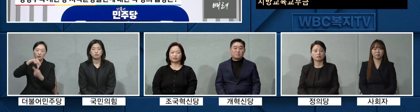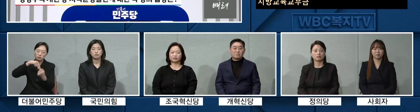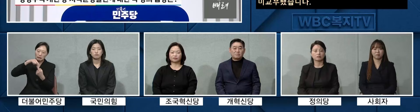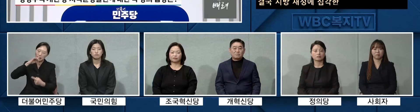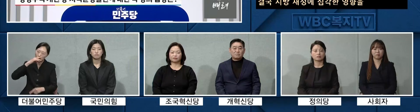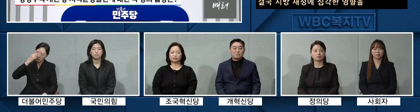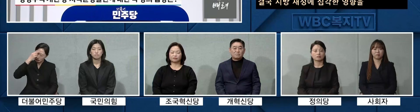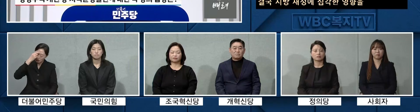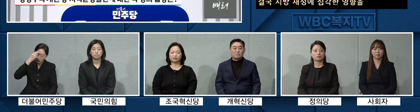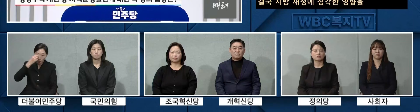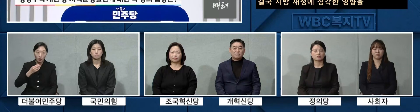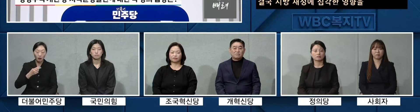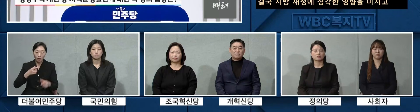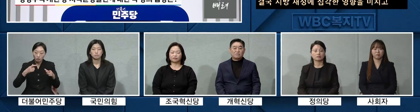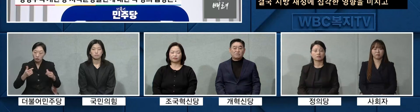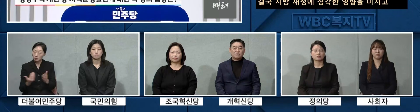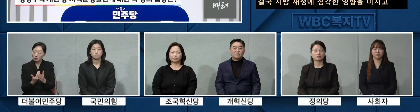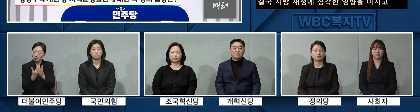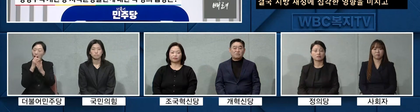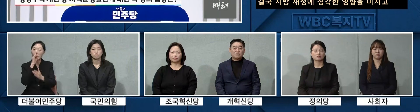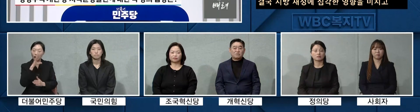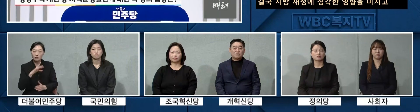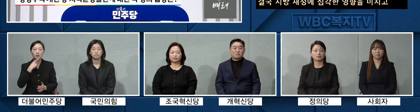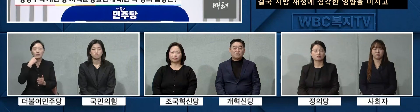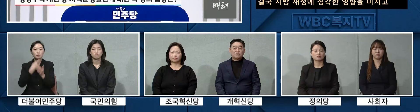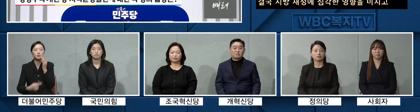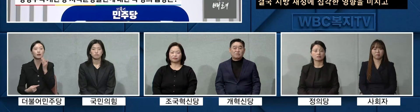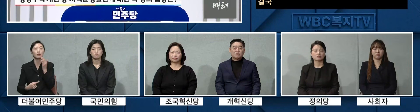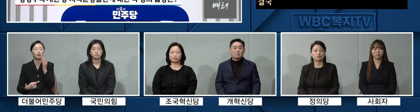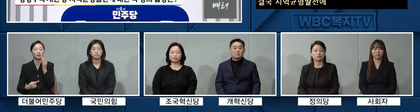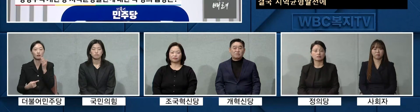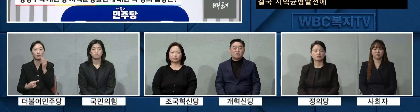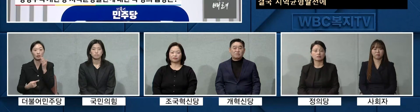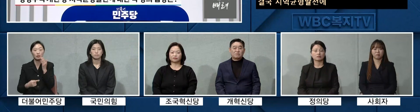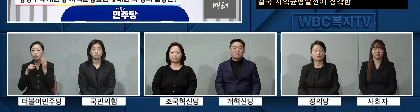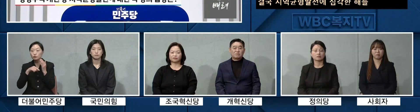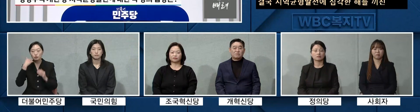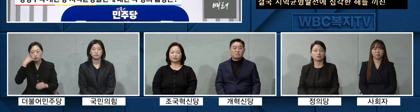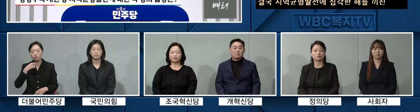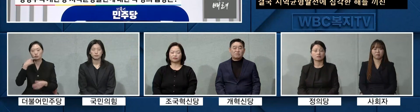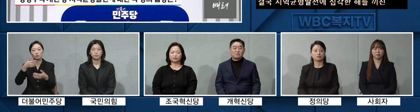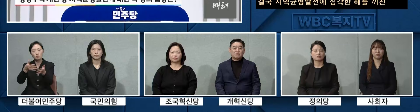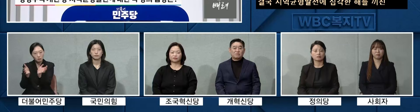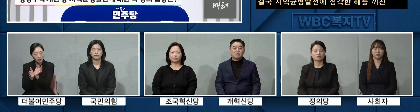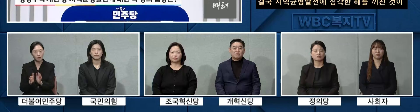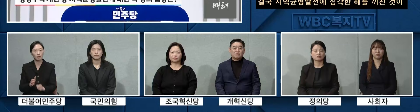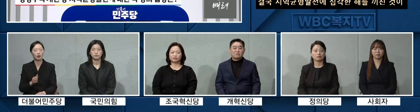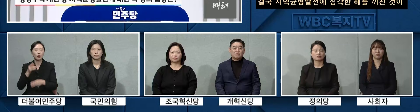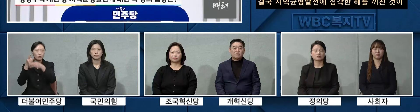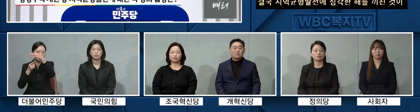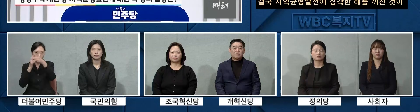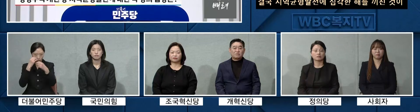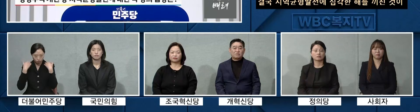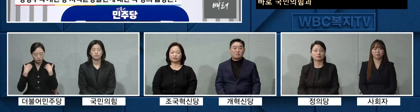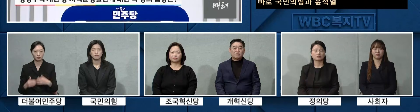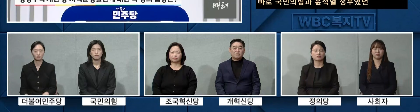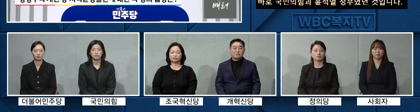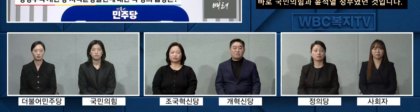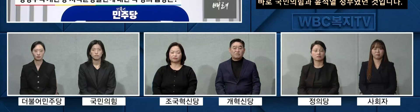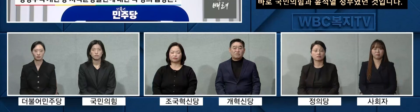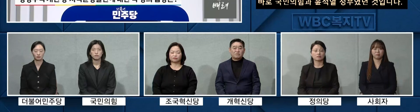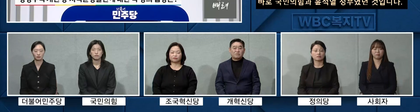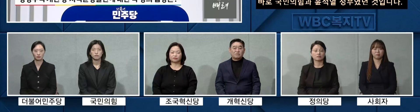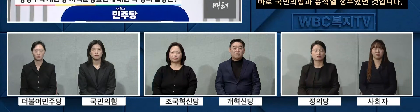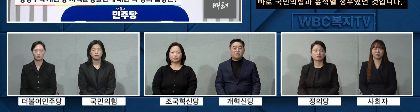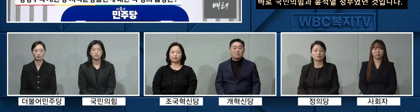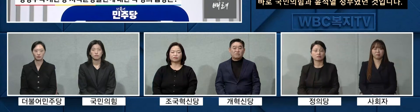지역 균형 발전에 심각한 해를 끼친 것이 바로 국민의힘과 윤석열 정부였던 것입니다. 그리고 좀